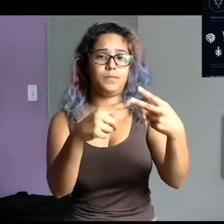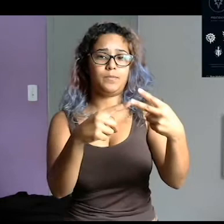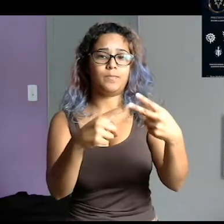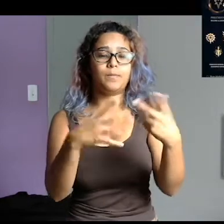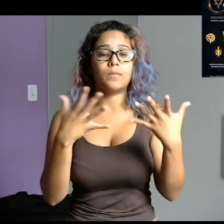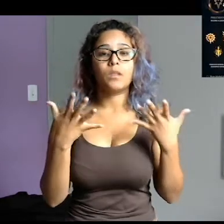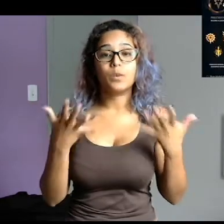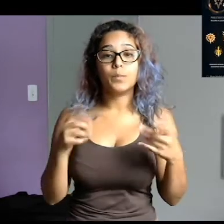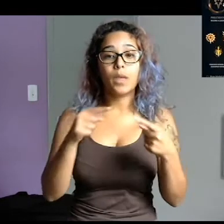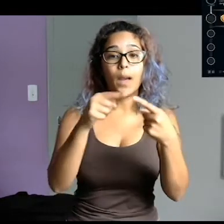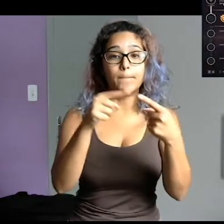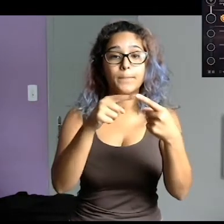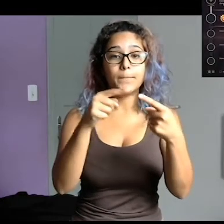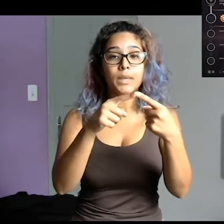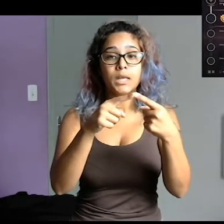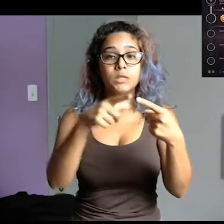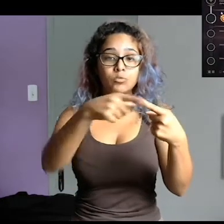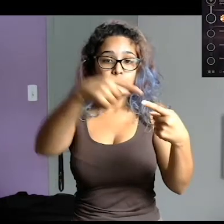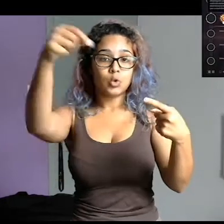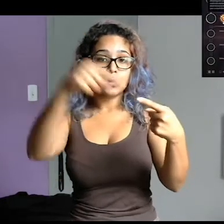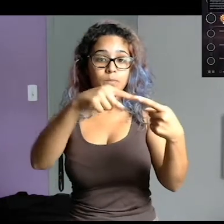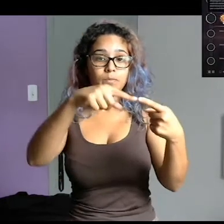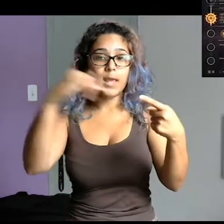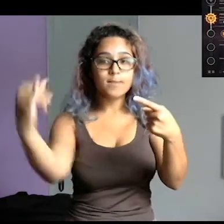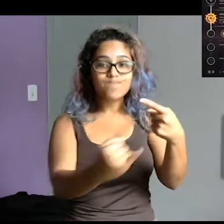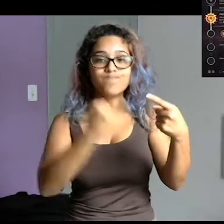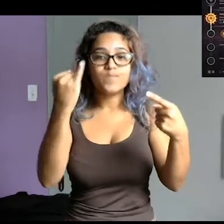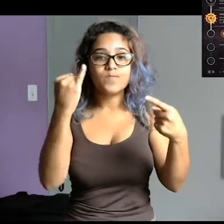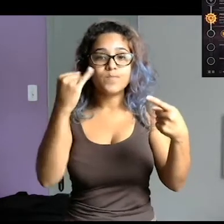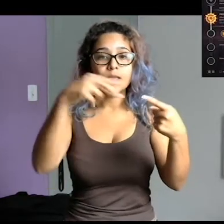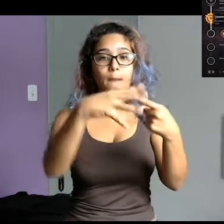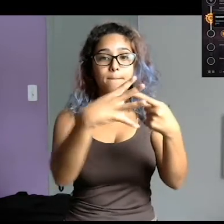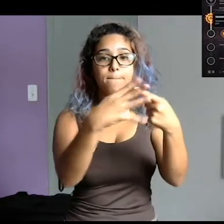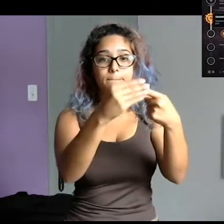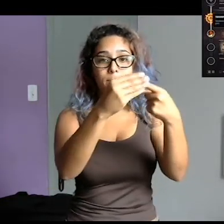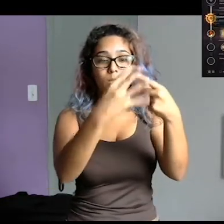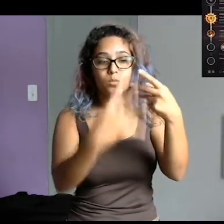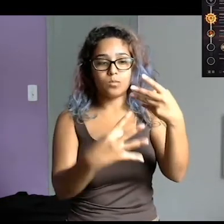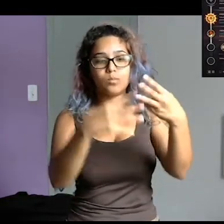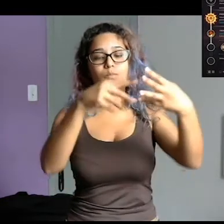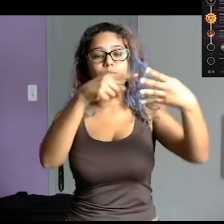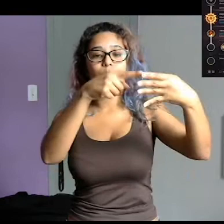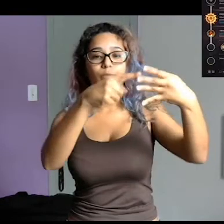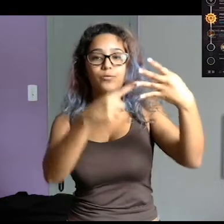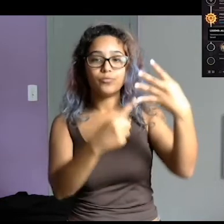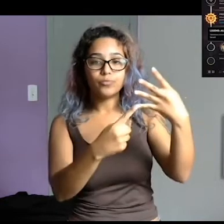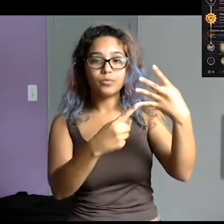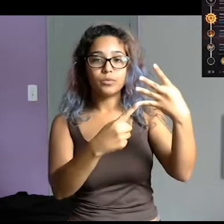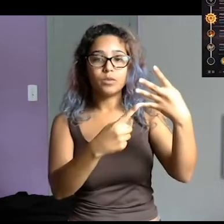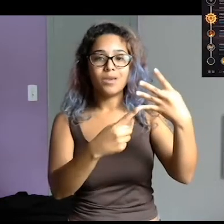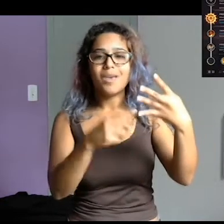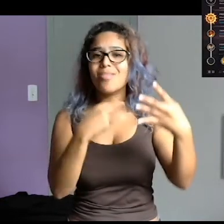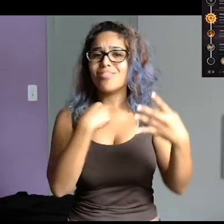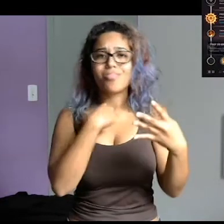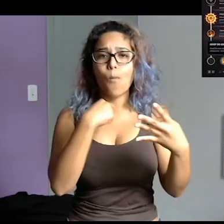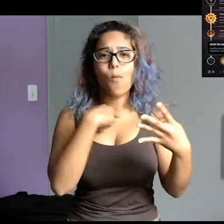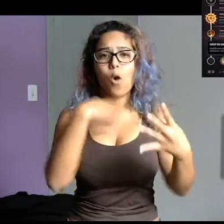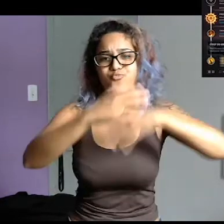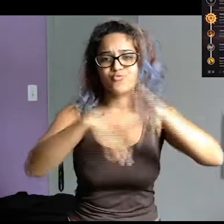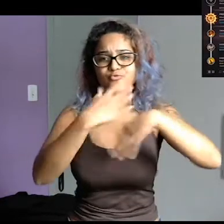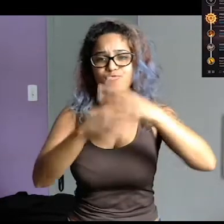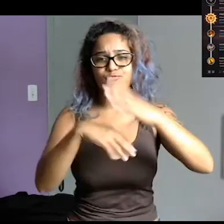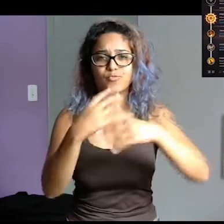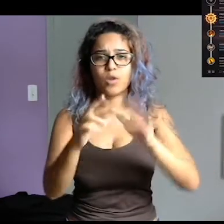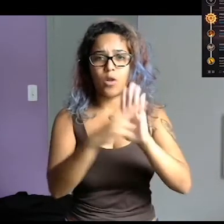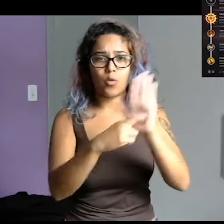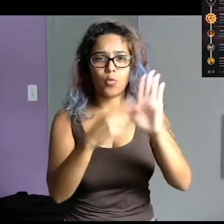você escolher 2 disciplinas. Você escolhe uma disciplina principal, né? Então você vai ter 4 runas na disciplina principal, e depois você não pode fazer o